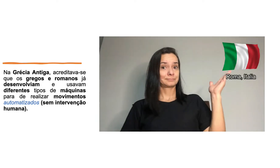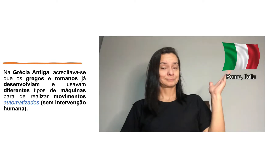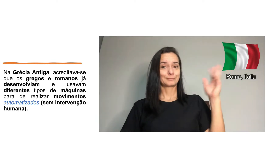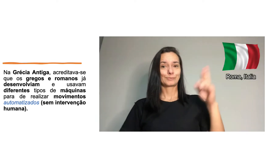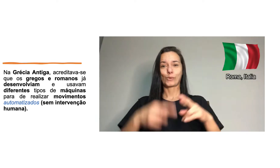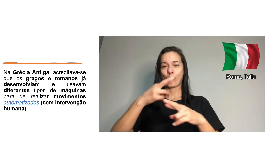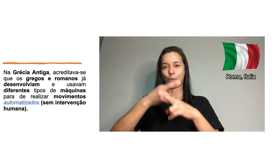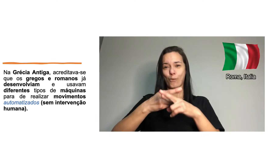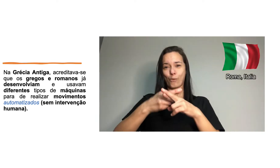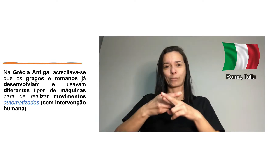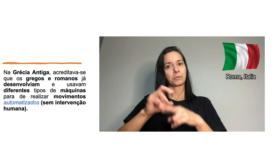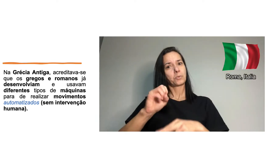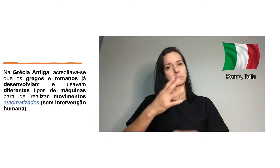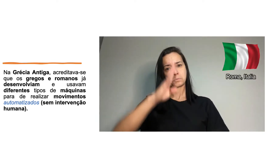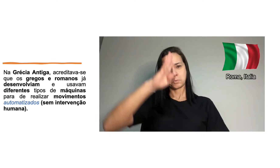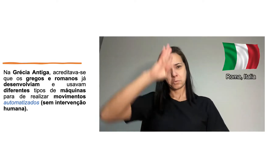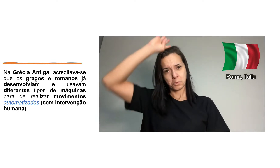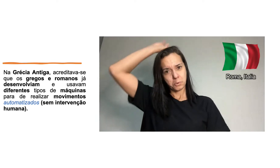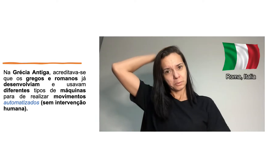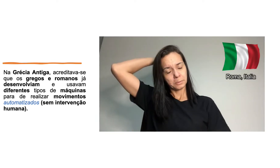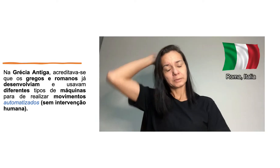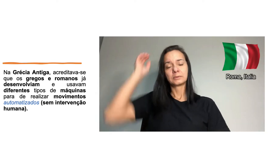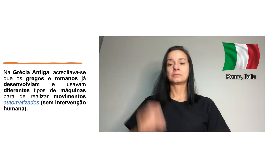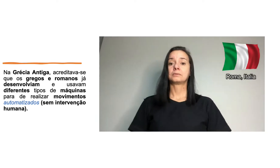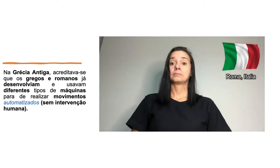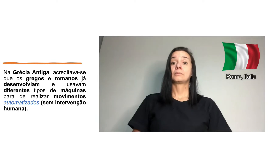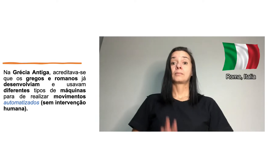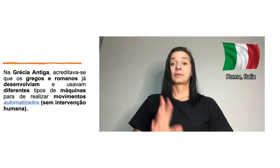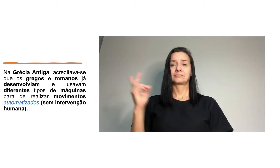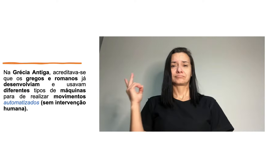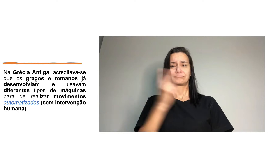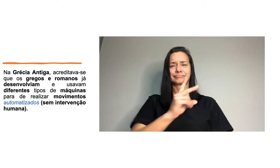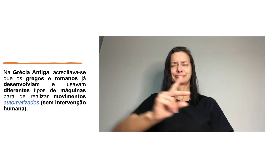e em Roma, na Itália,